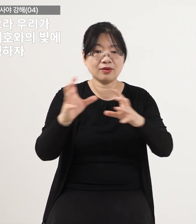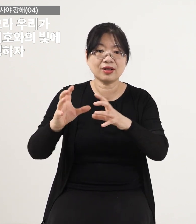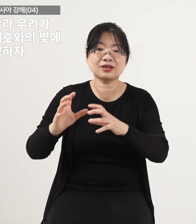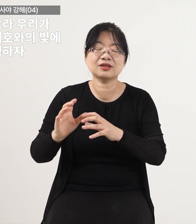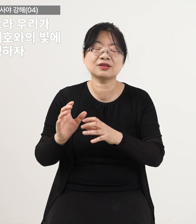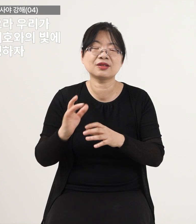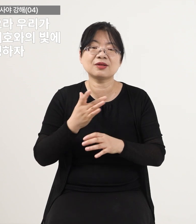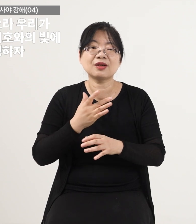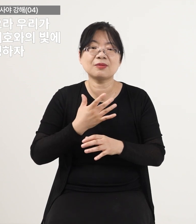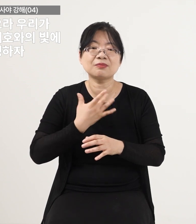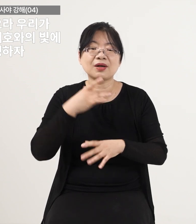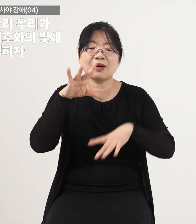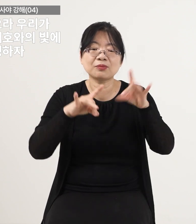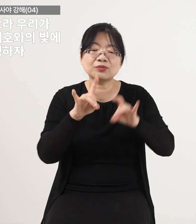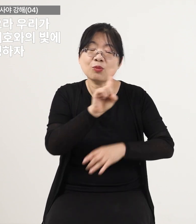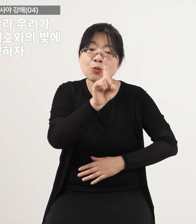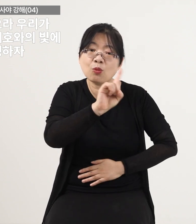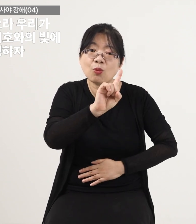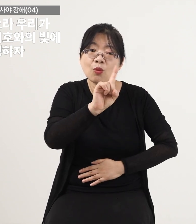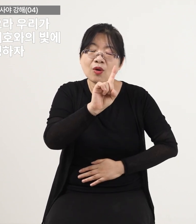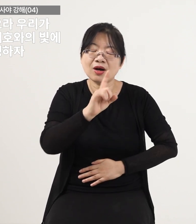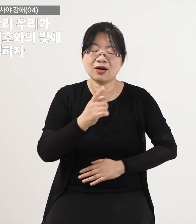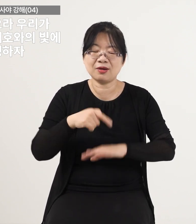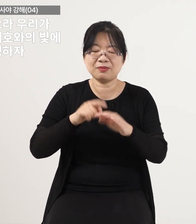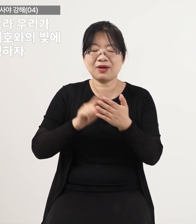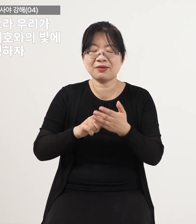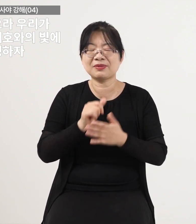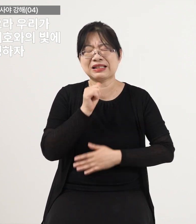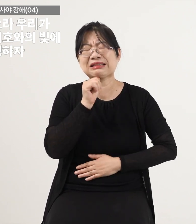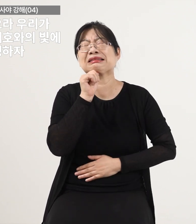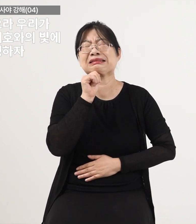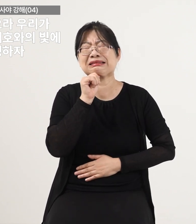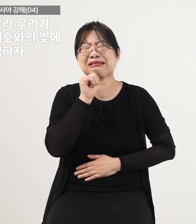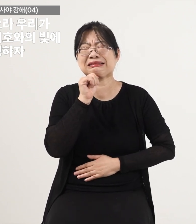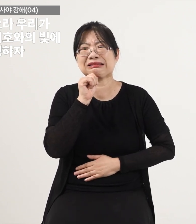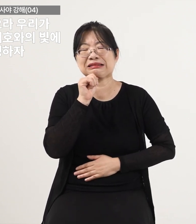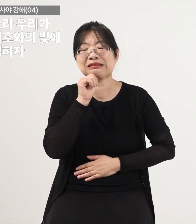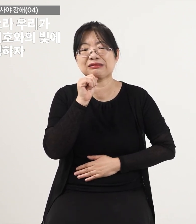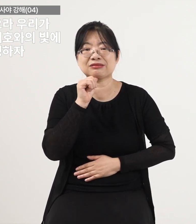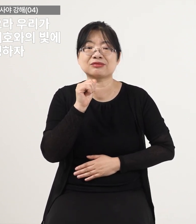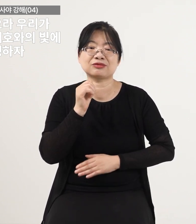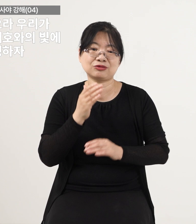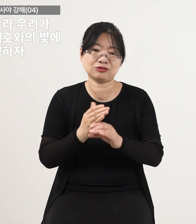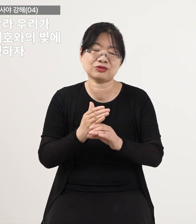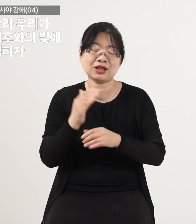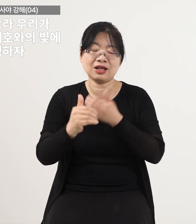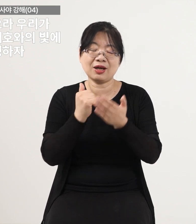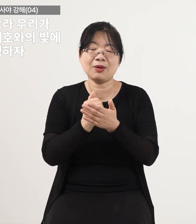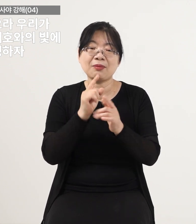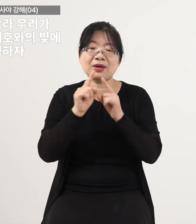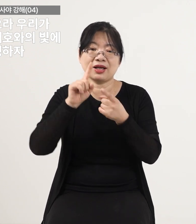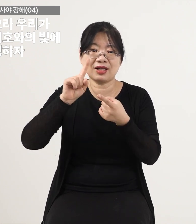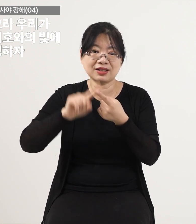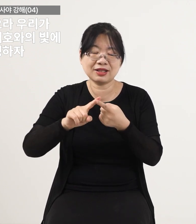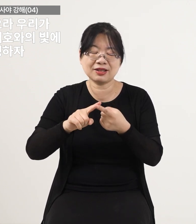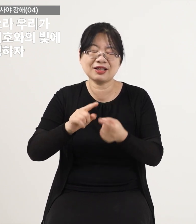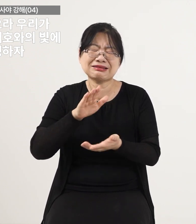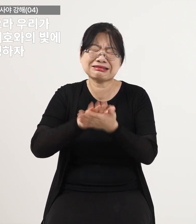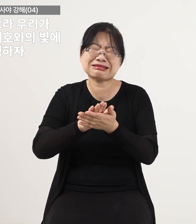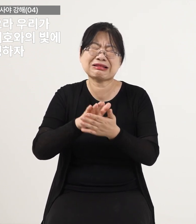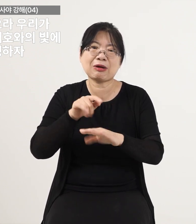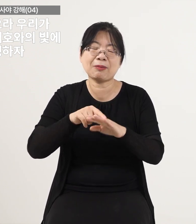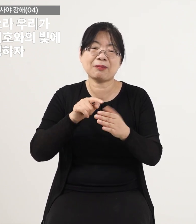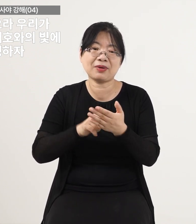대한 목마름이 마음에 가난한 마음으로 가득 찼죠? 하나님 말씀에 대한